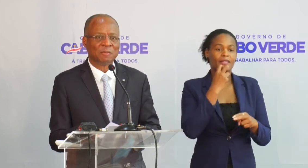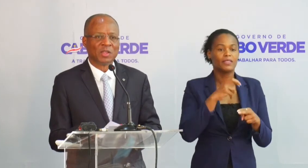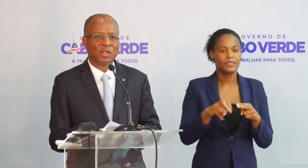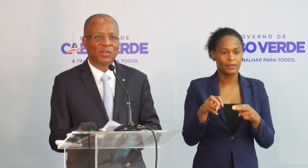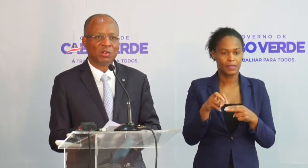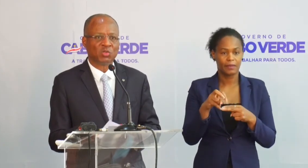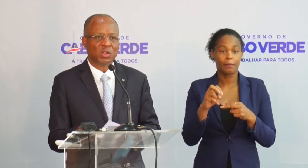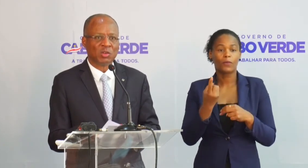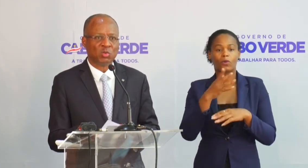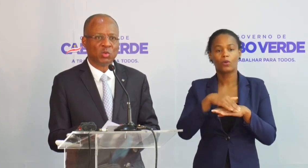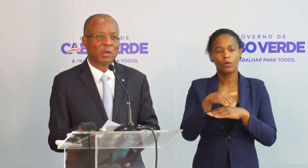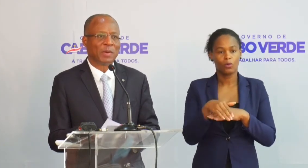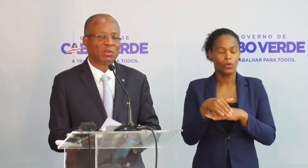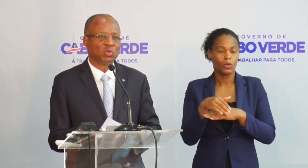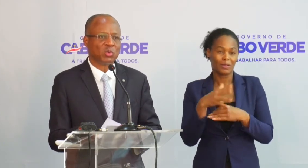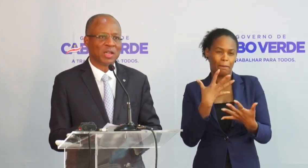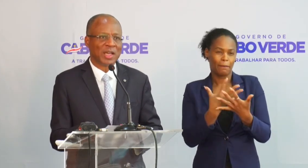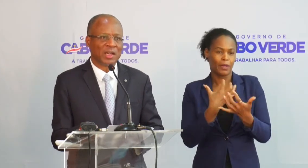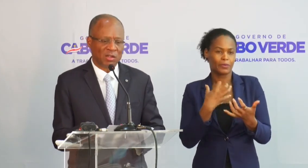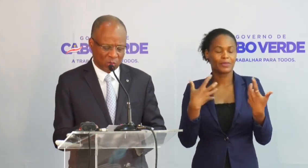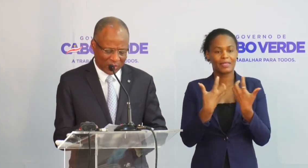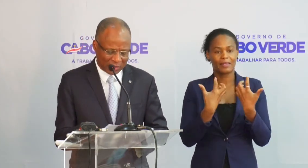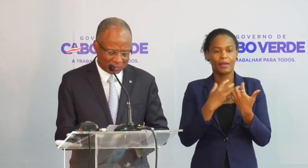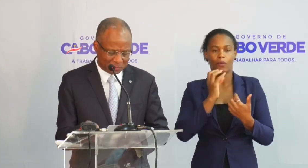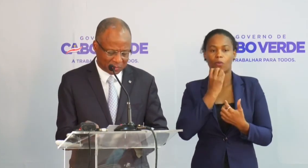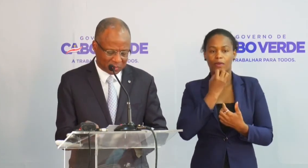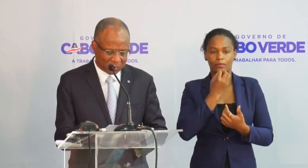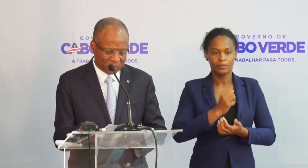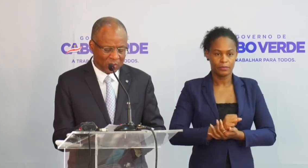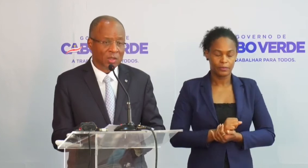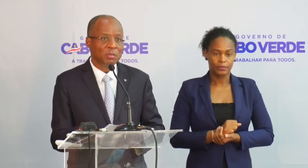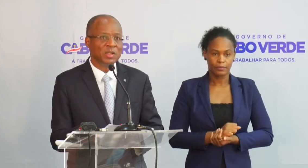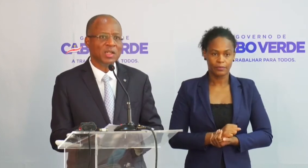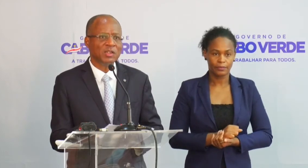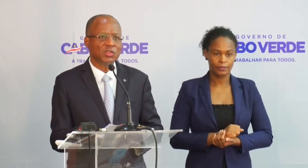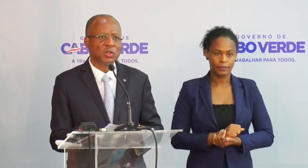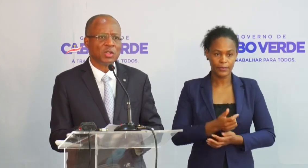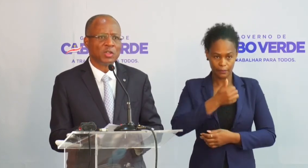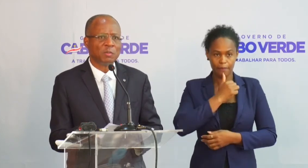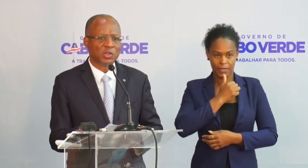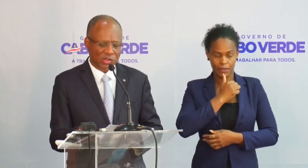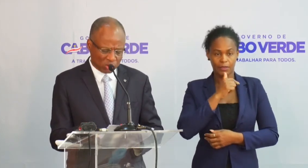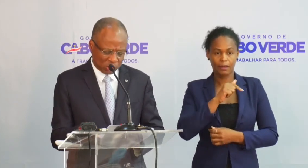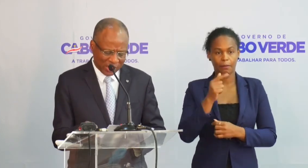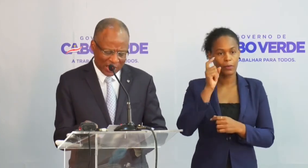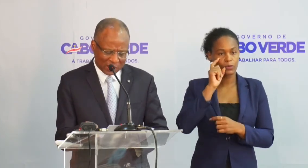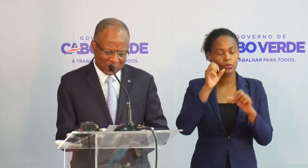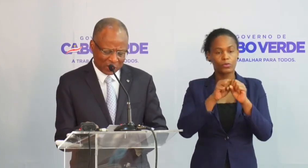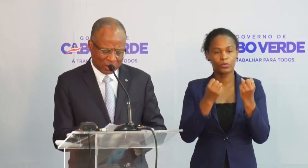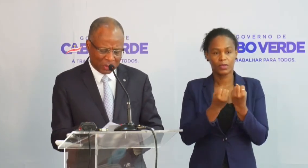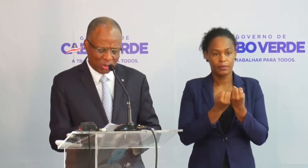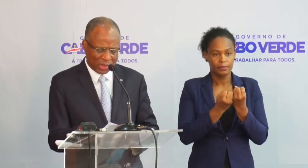eletricidade derivados do impacto da guerra na Ucrânia. Medidas de proteção